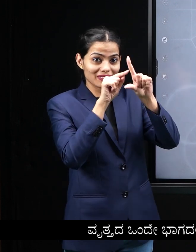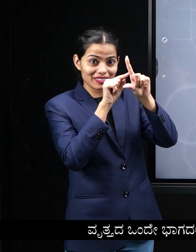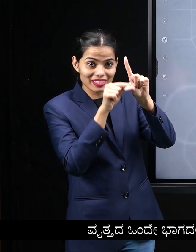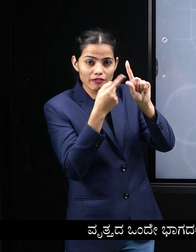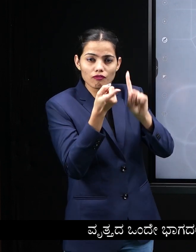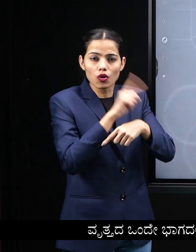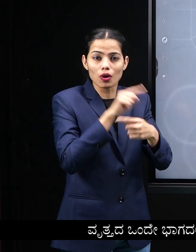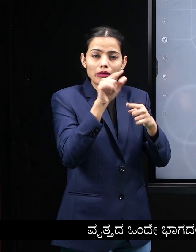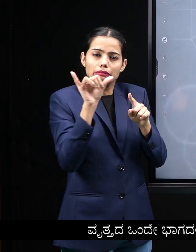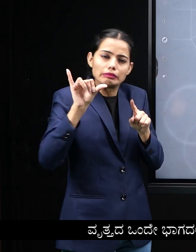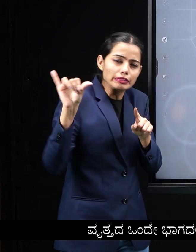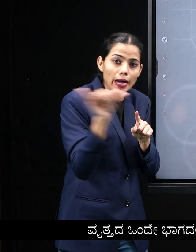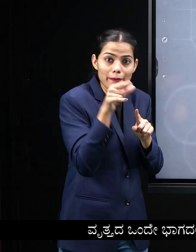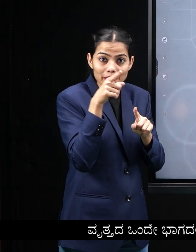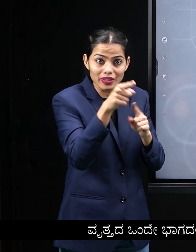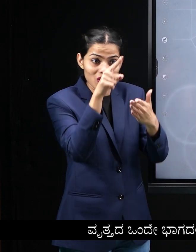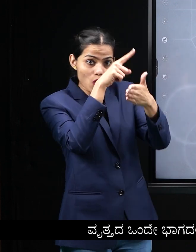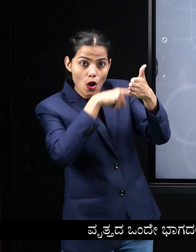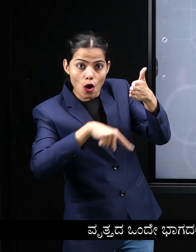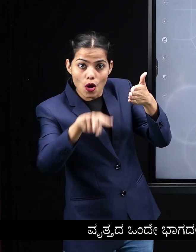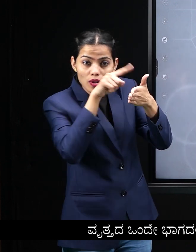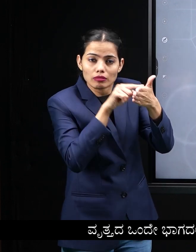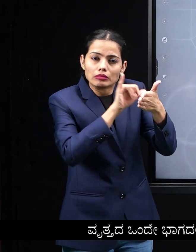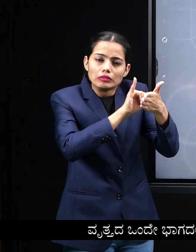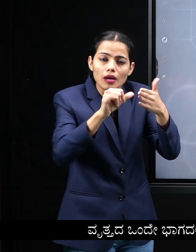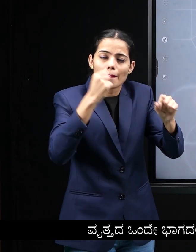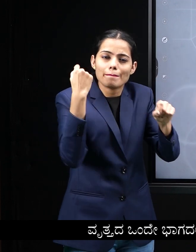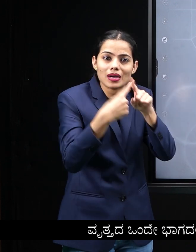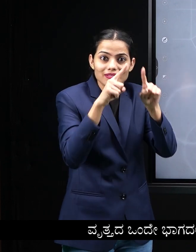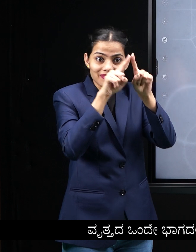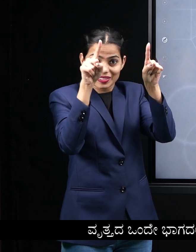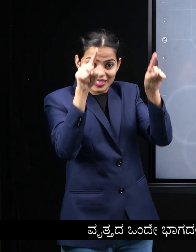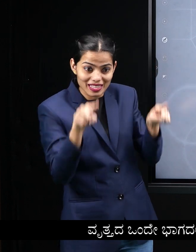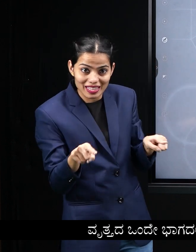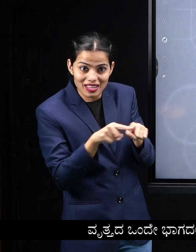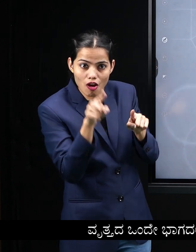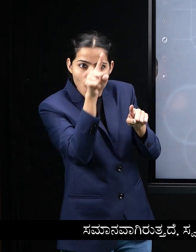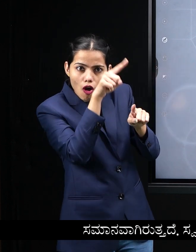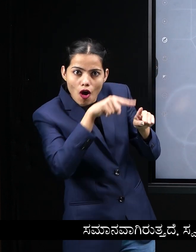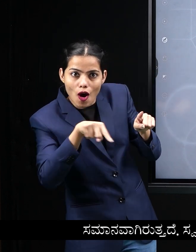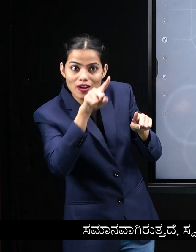ವೃತ್ತದ ಒಂದೇ ಭಾಗದಲ್ಲಿ ಇರುವ ಸಾಮಾನ್ಯ ಸ್ವರಮೇಳದ ಕೋನಗಳು ಯಾವಾಗಲೂ ಸಮಾನವಾಗಿರುತ್ತದೆ.